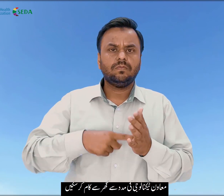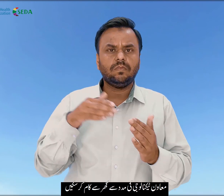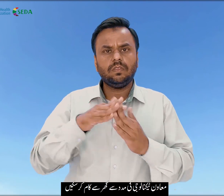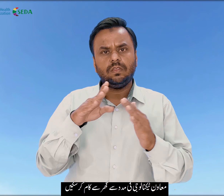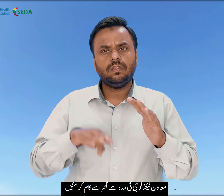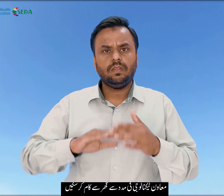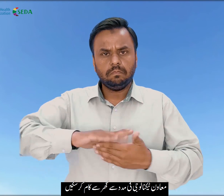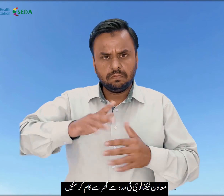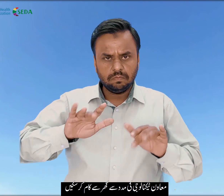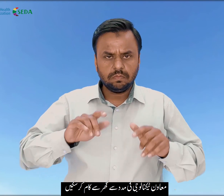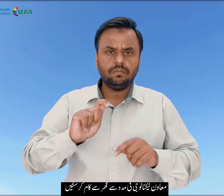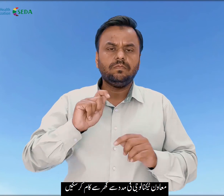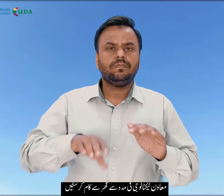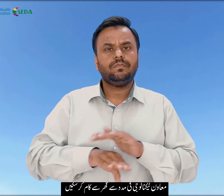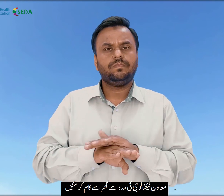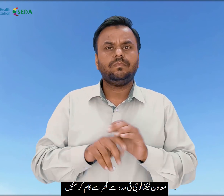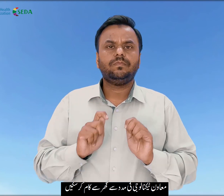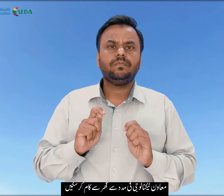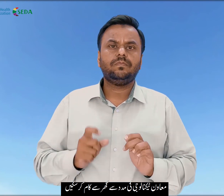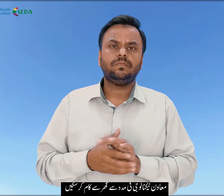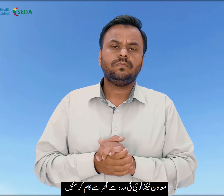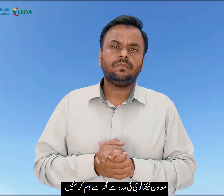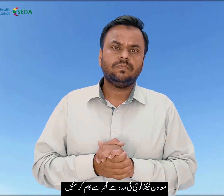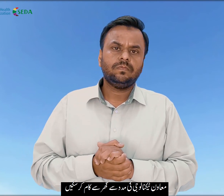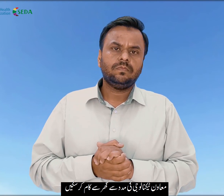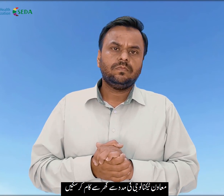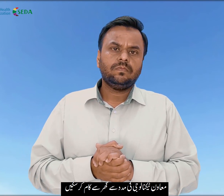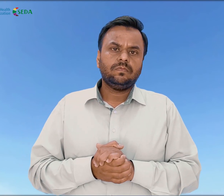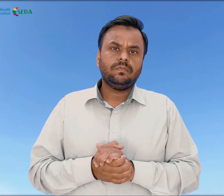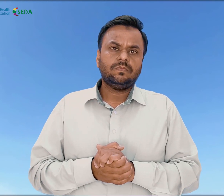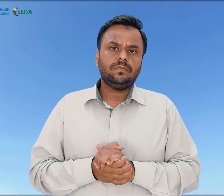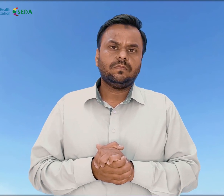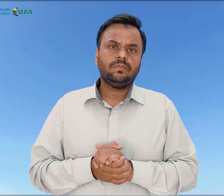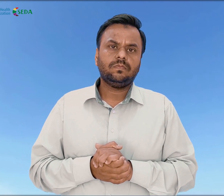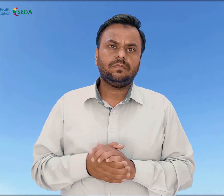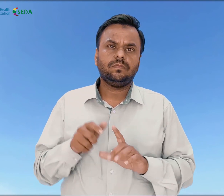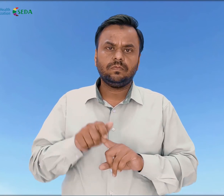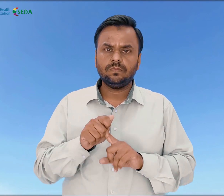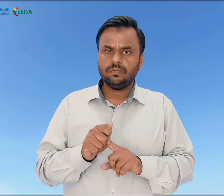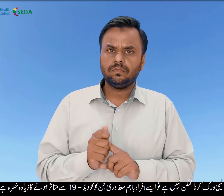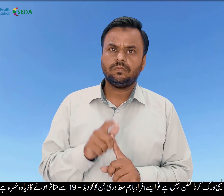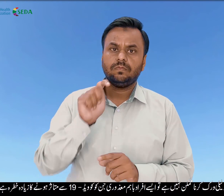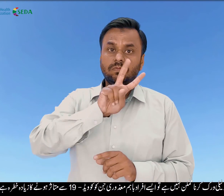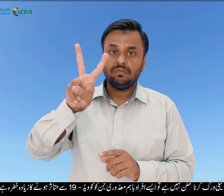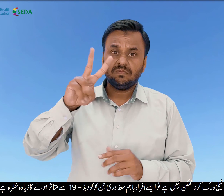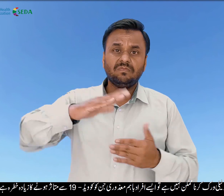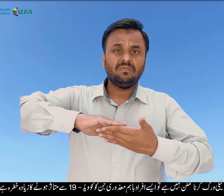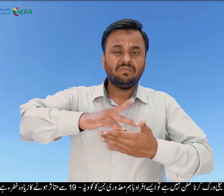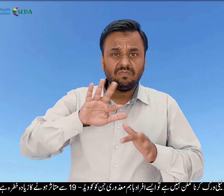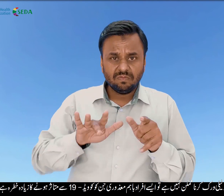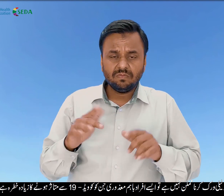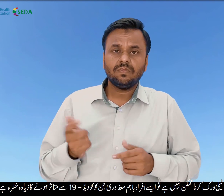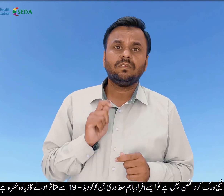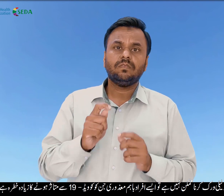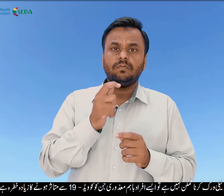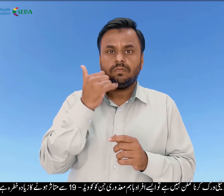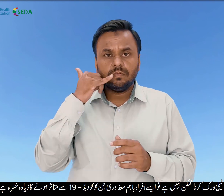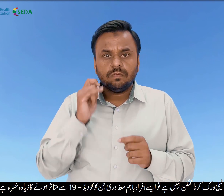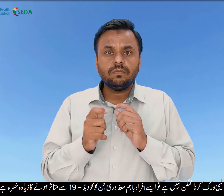کی مدد سے گھر سے کام کر سکیں۔ اگر ٹیلی ورک کرنا ممکن نہیں ہے تو